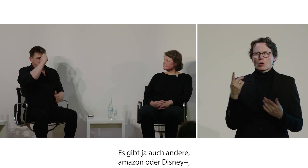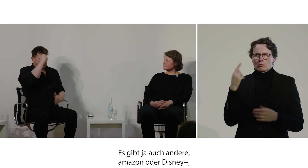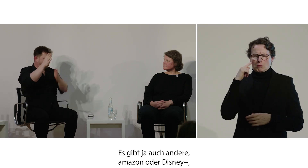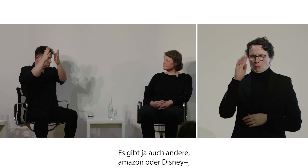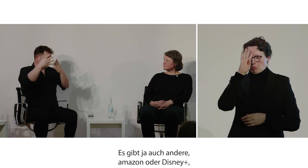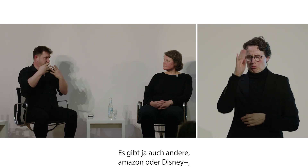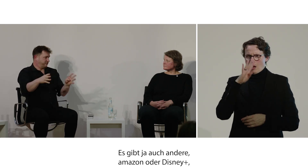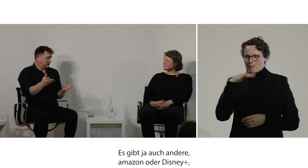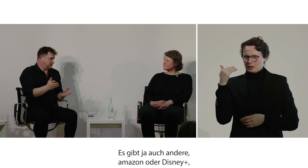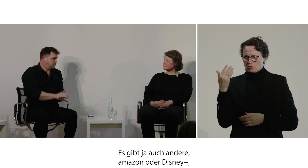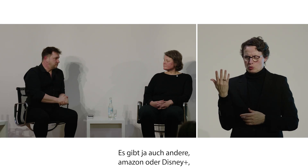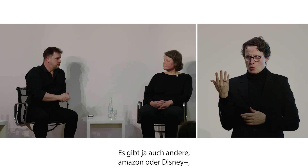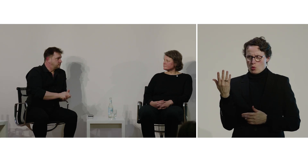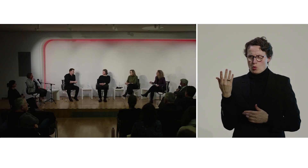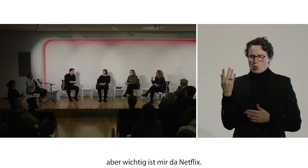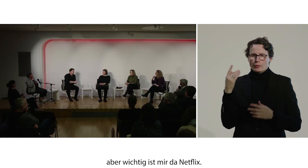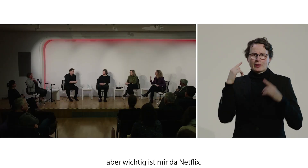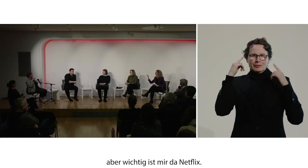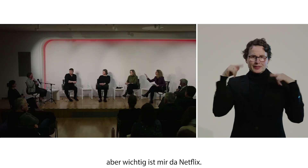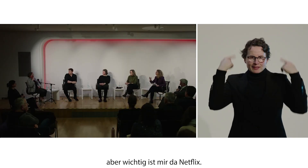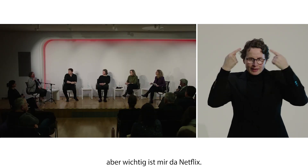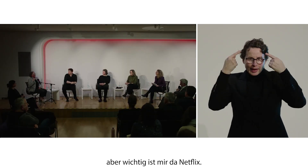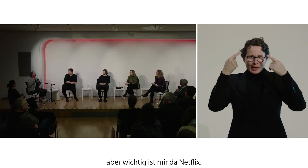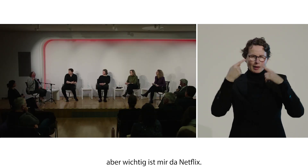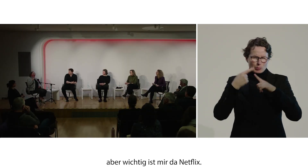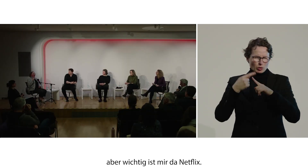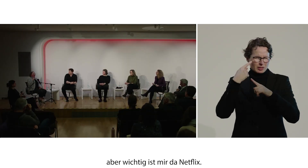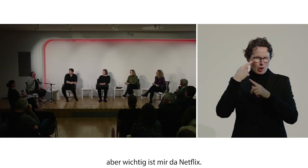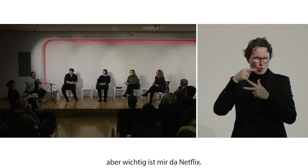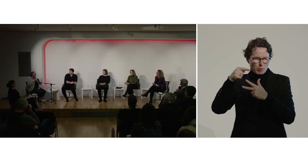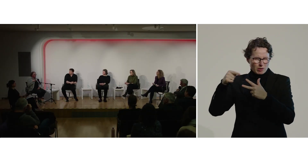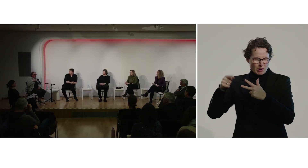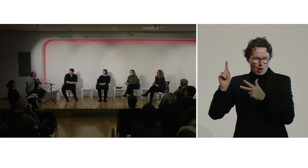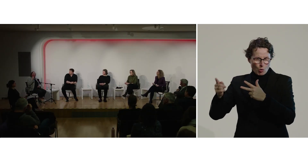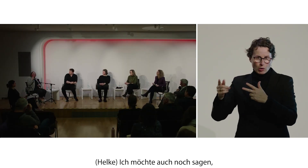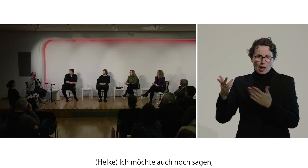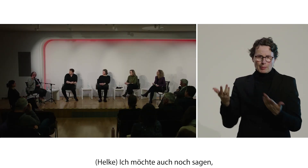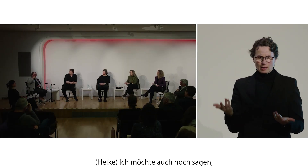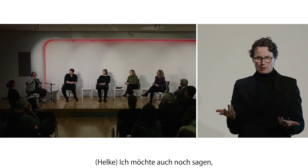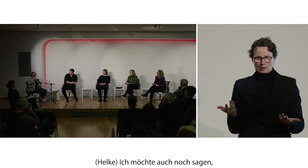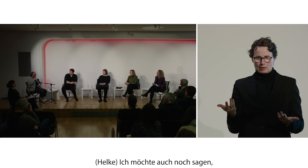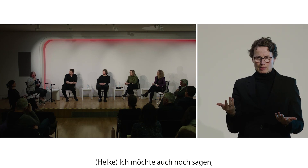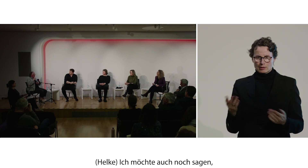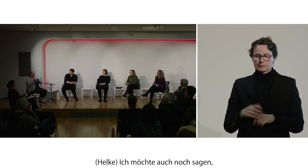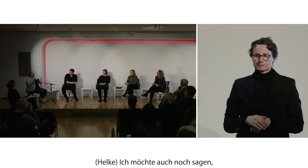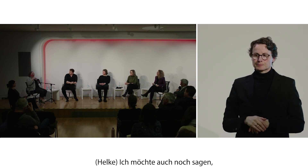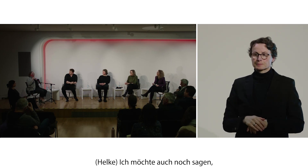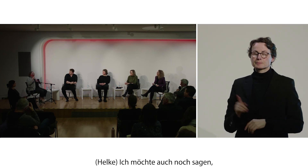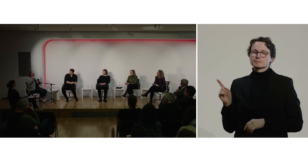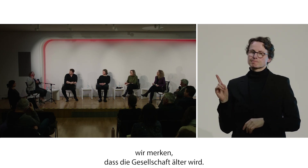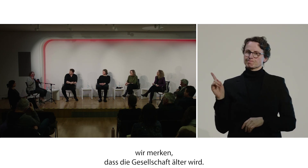oder Disney Plus, aber wichtig ist mir da Netflix. Ich will auch noch dazu sagen,